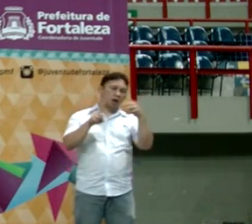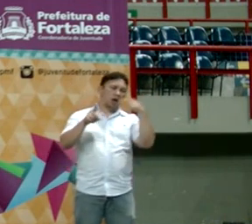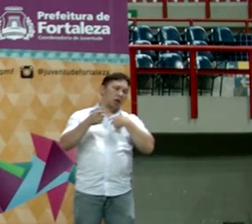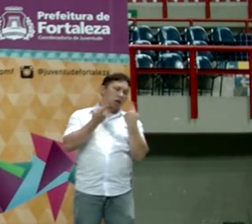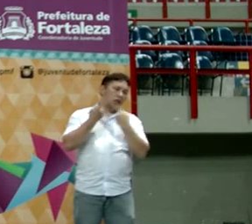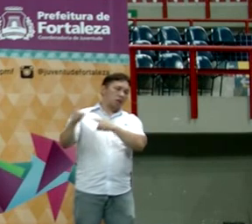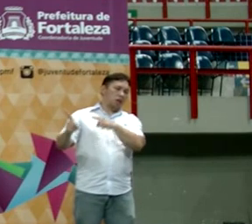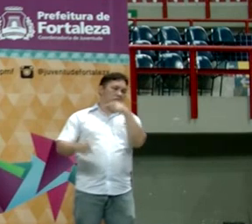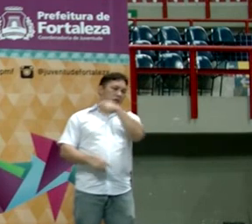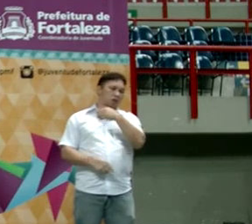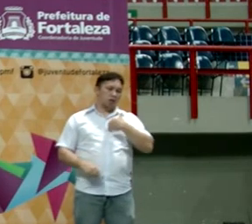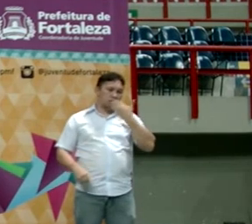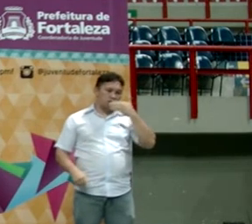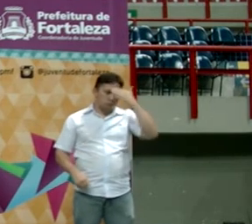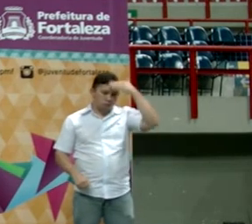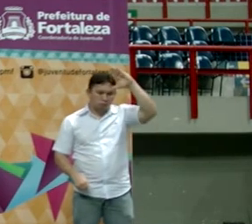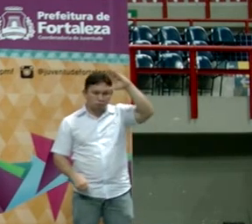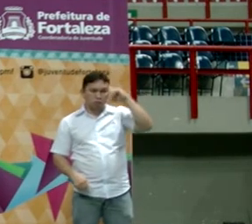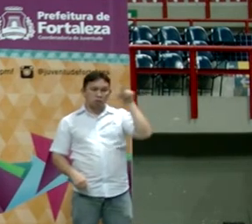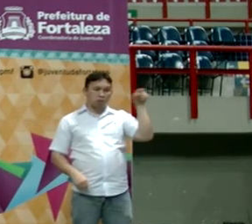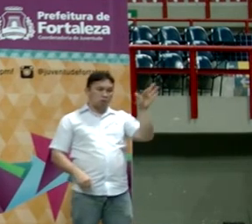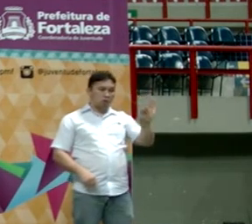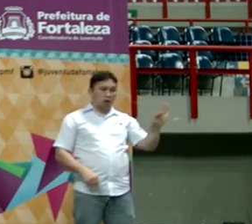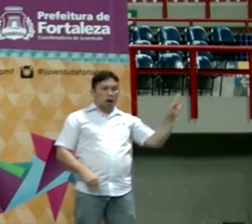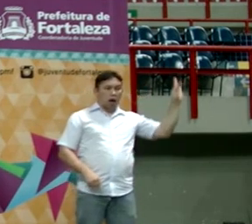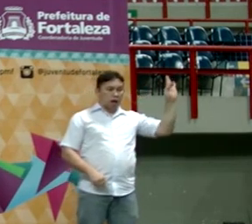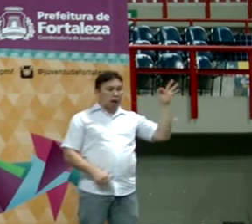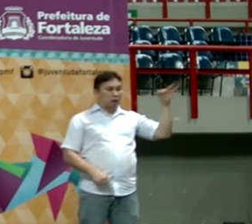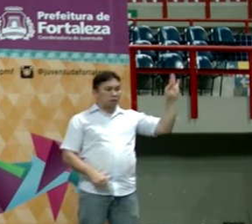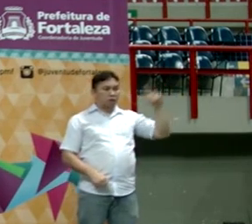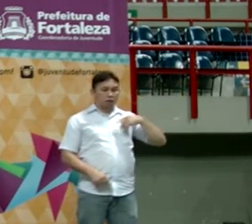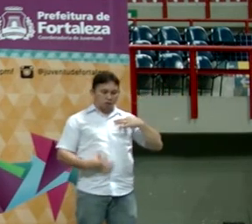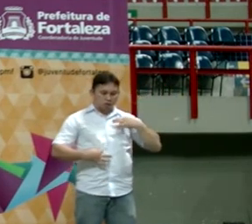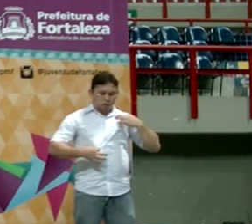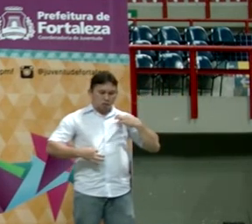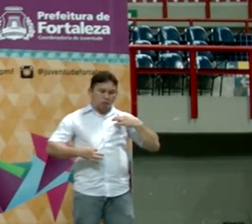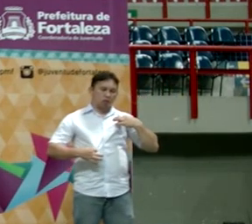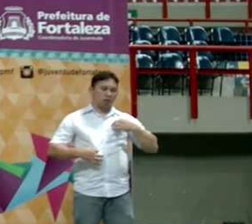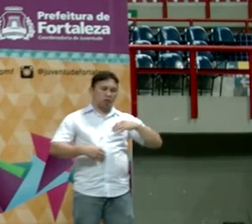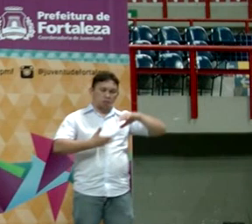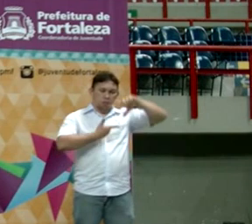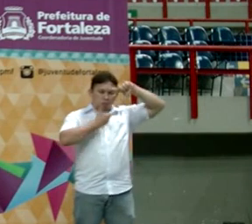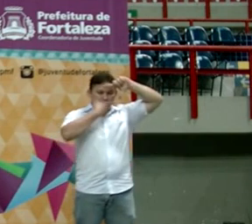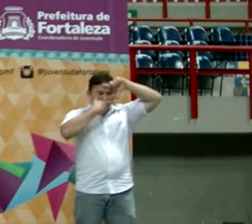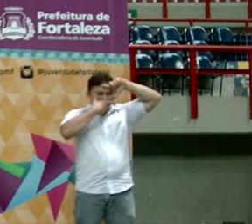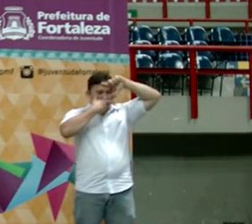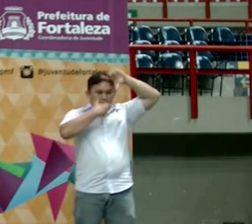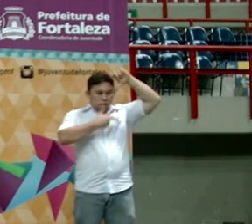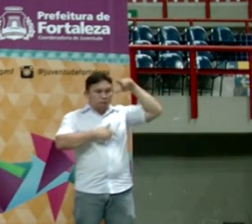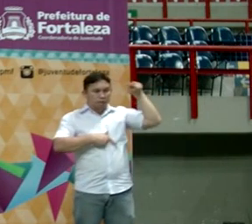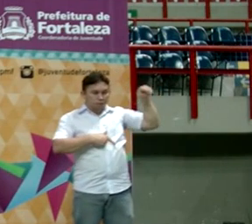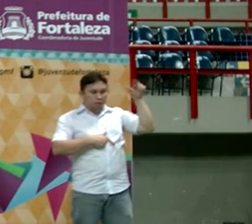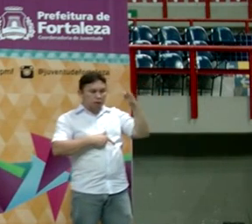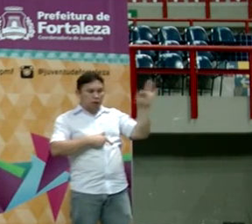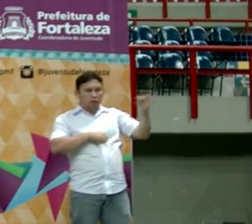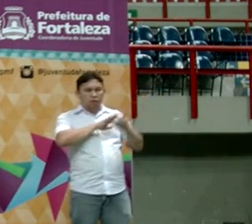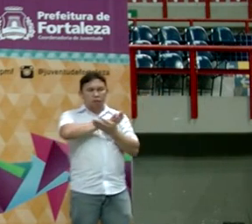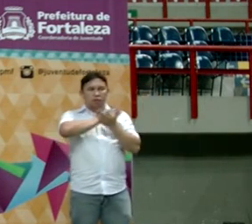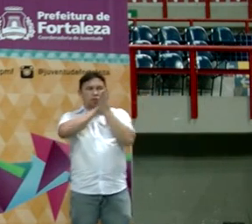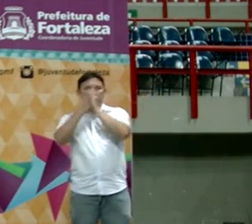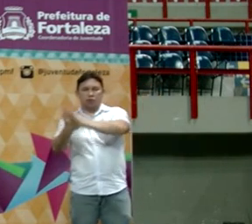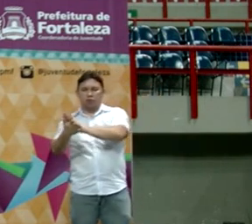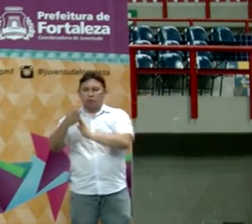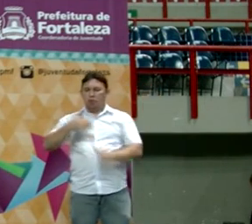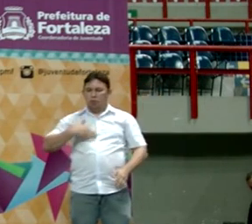tá? E a França proíbe a roupa muçulmana. O muçulmano é muito mal visto no